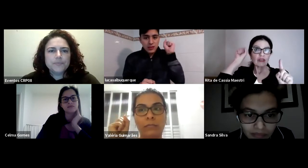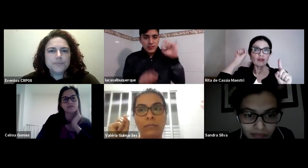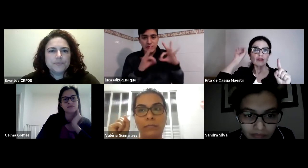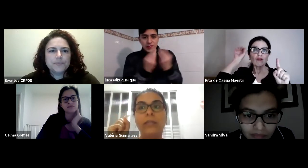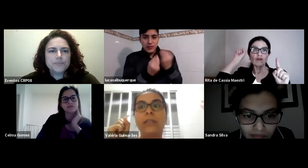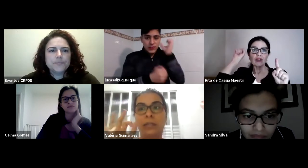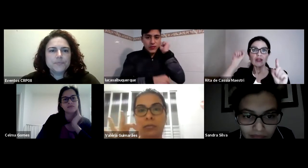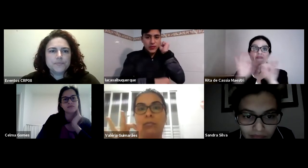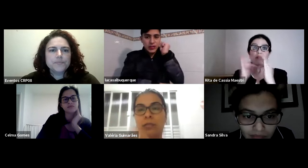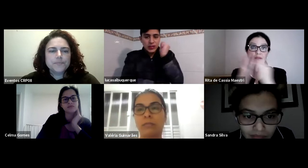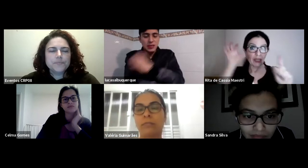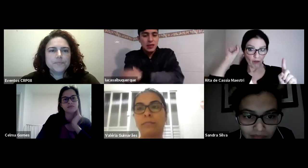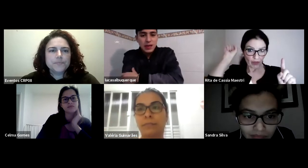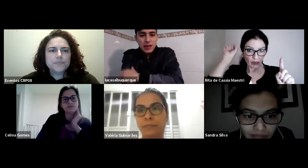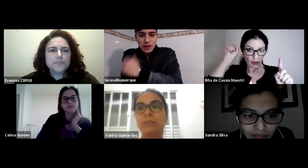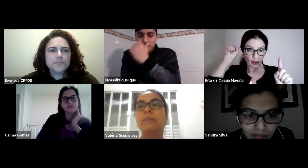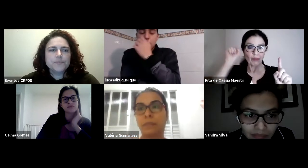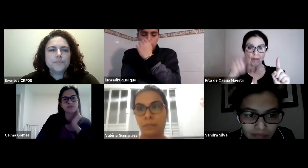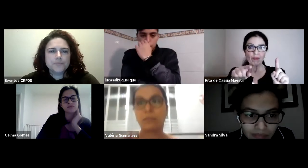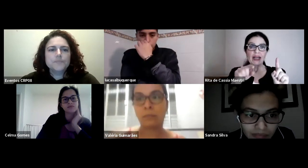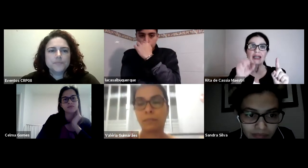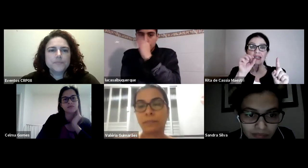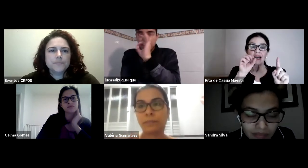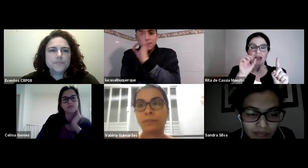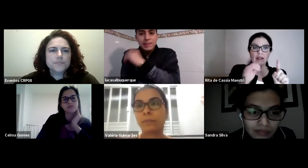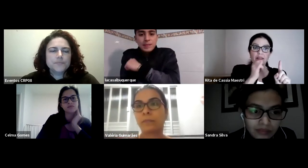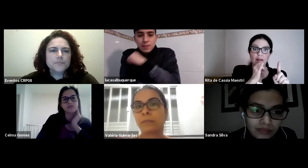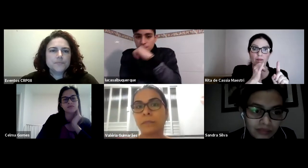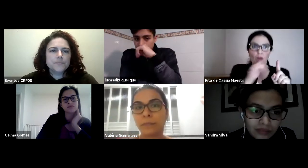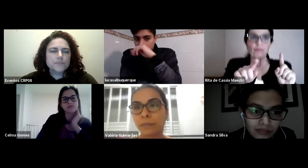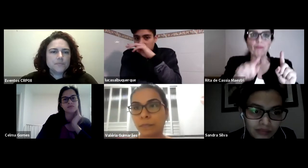Eu fiz. Família da fiz.